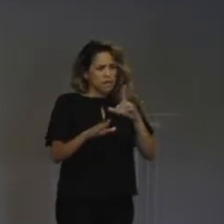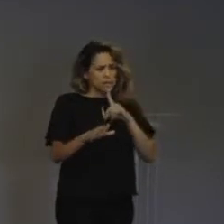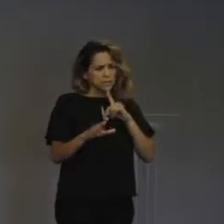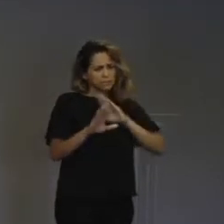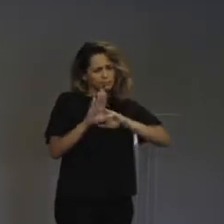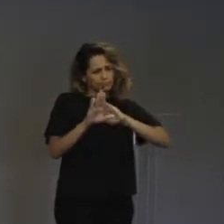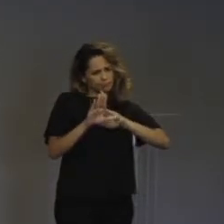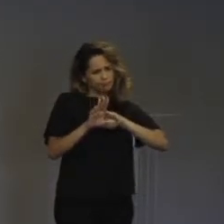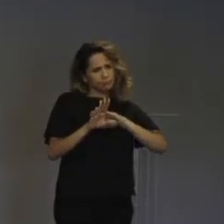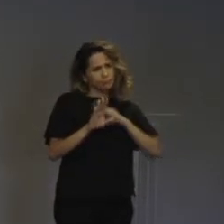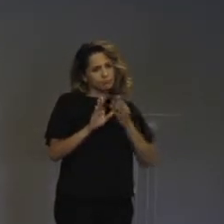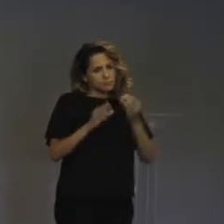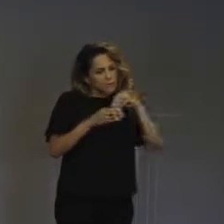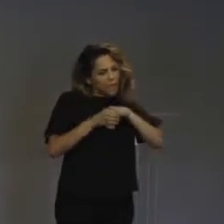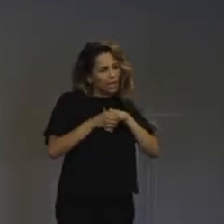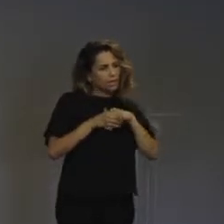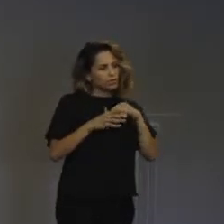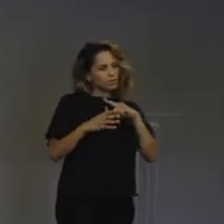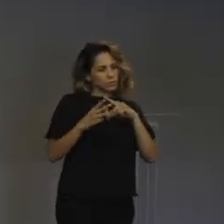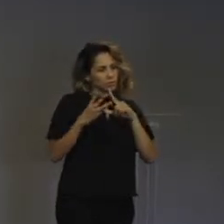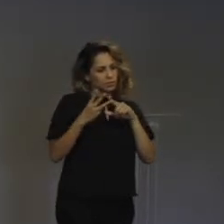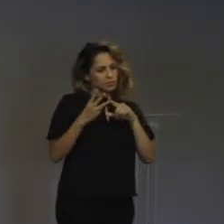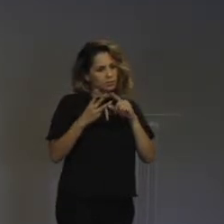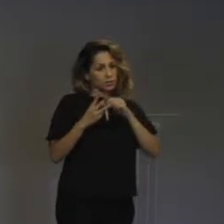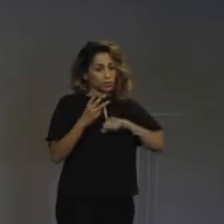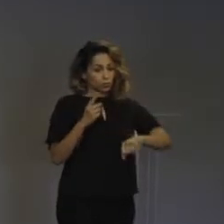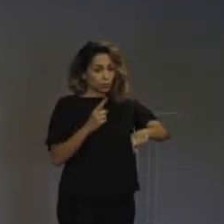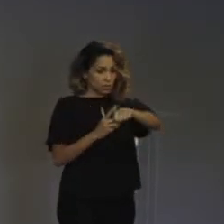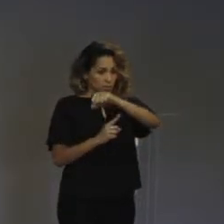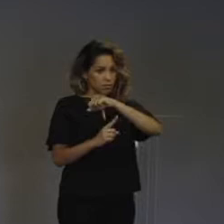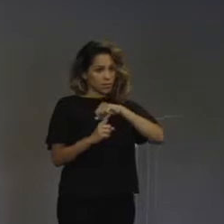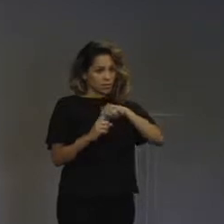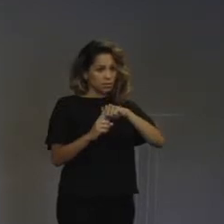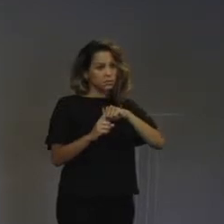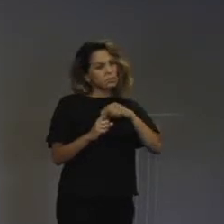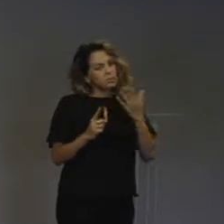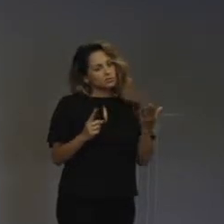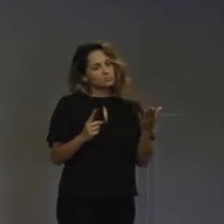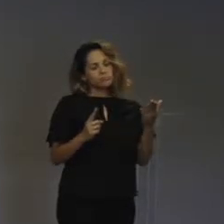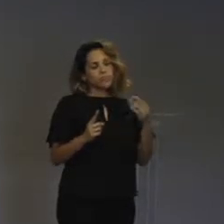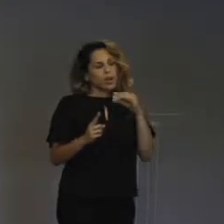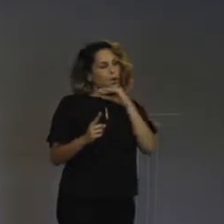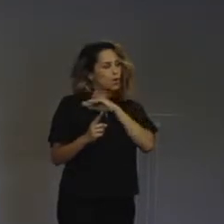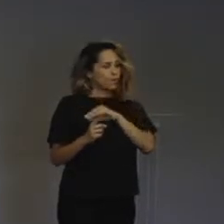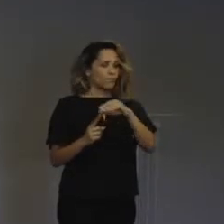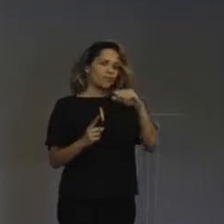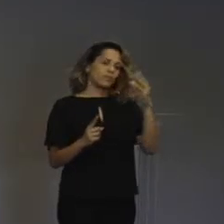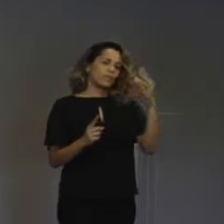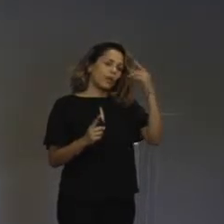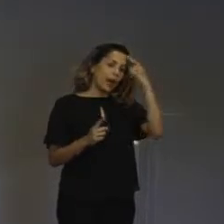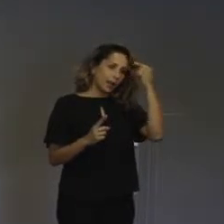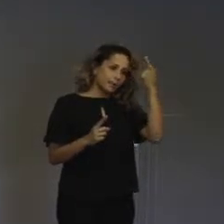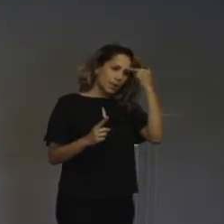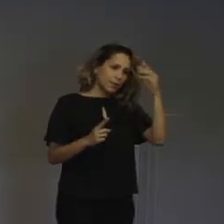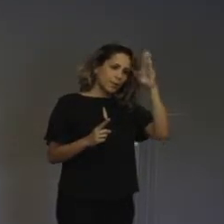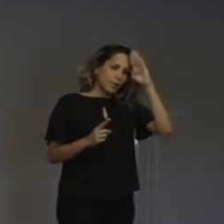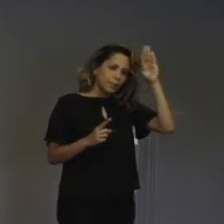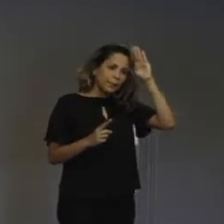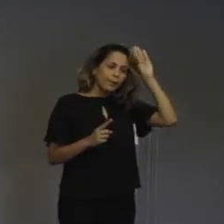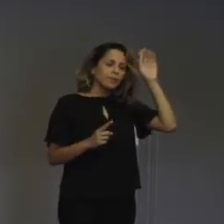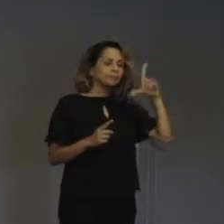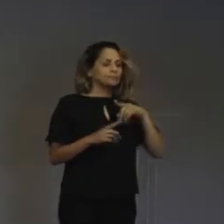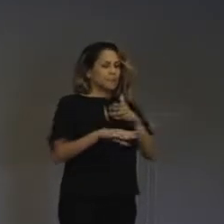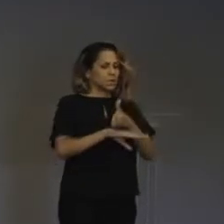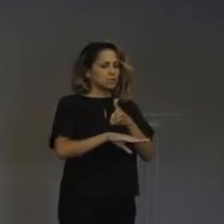um terceiro ator, que é a sociedade civil, né? E certamente a academia tem um papel fundamental nisso. Mas dentro